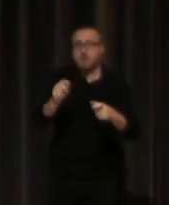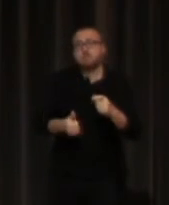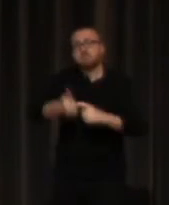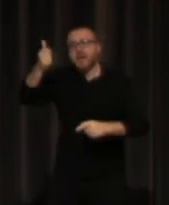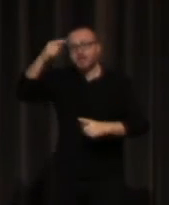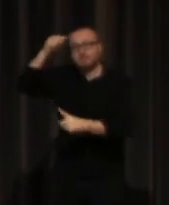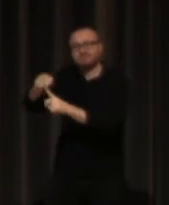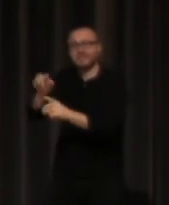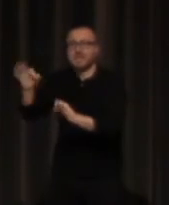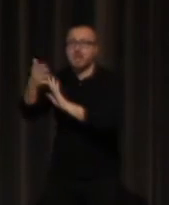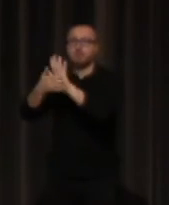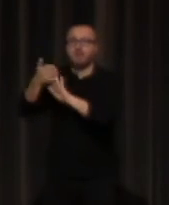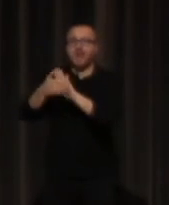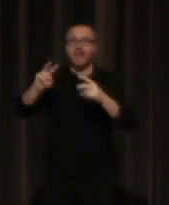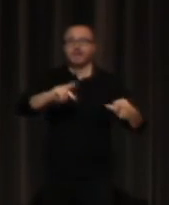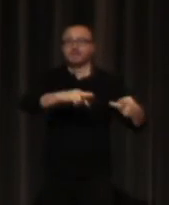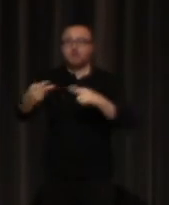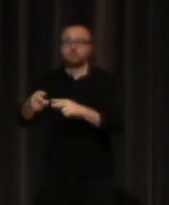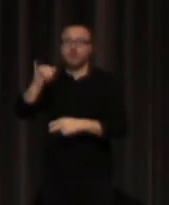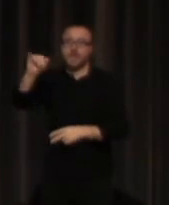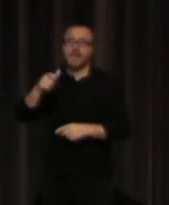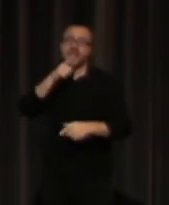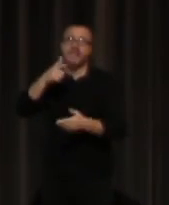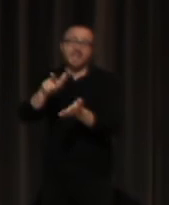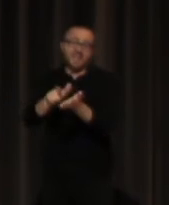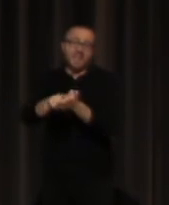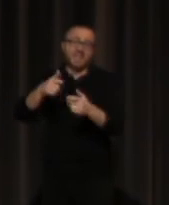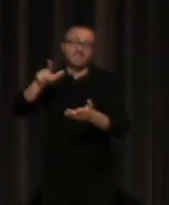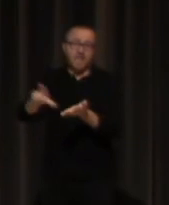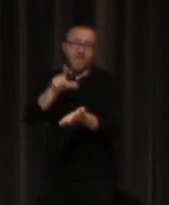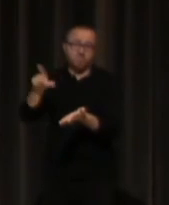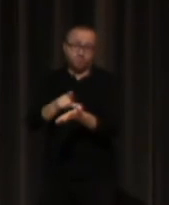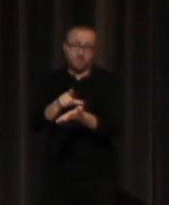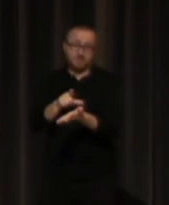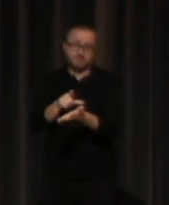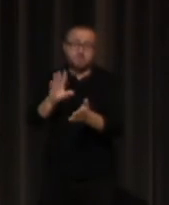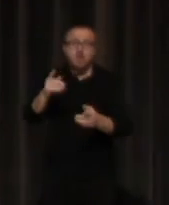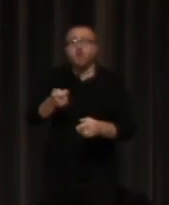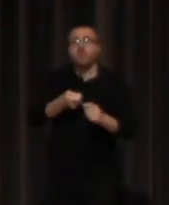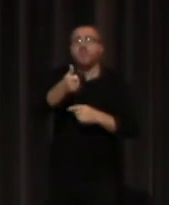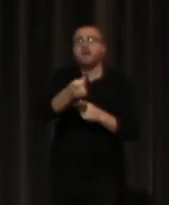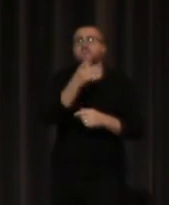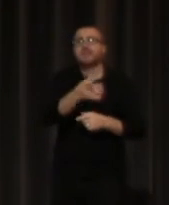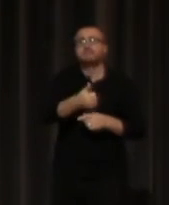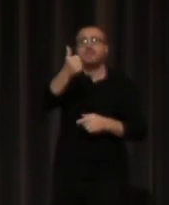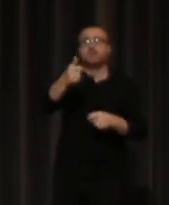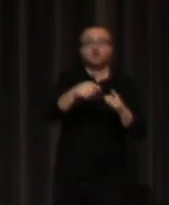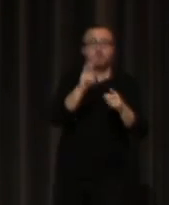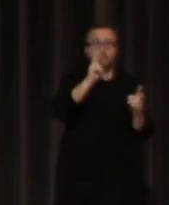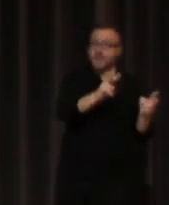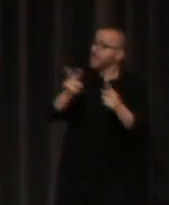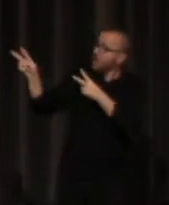poesia. Però perquè sigui una mica amè i puguem entrar fàcilment, hi ha una foto darrere la meva